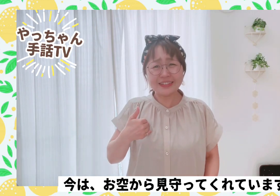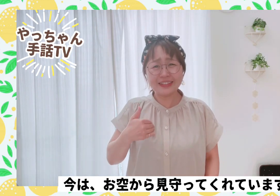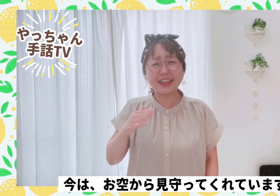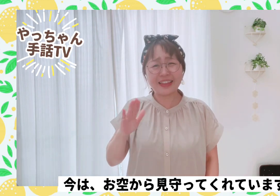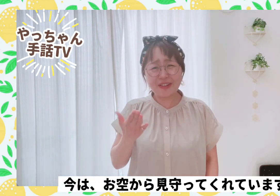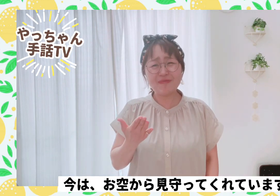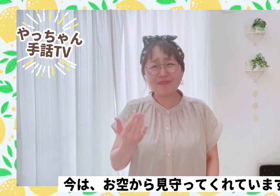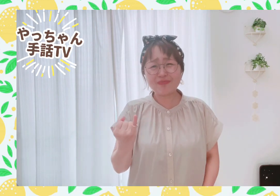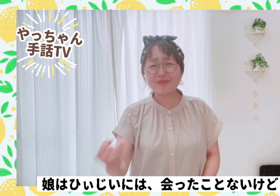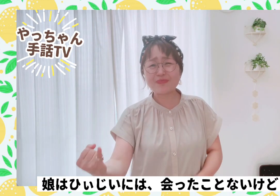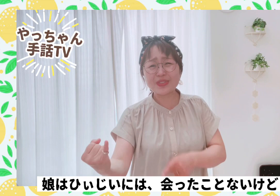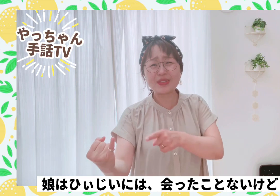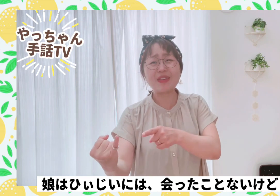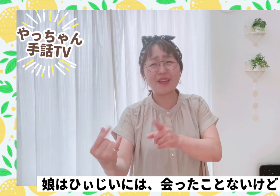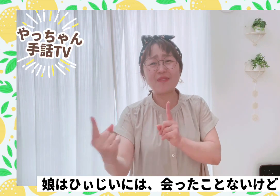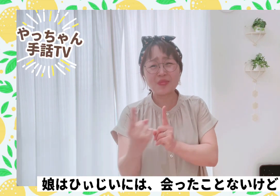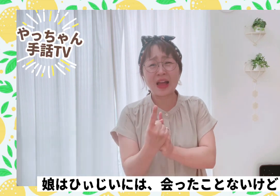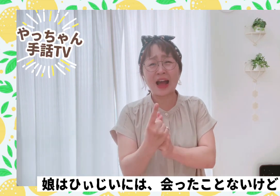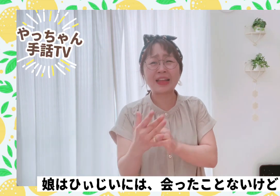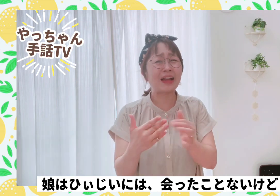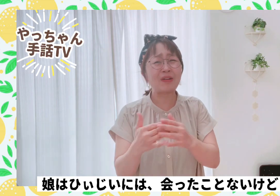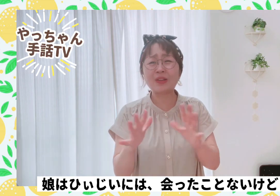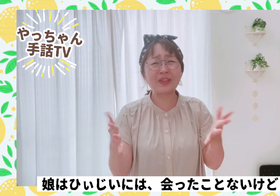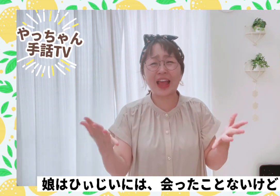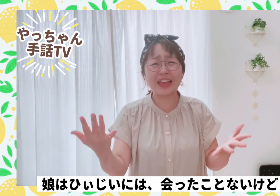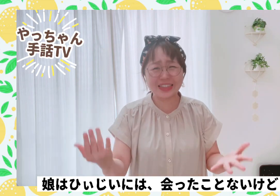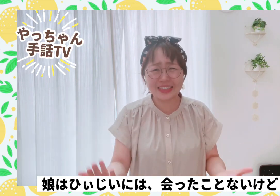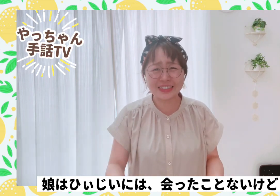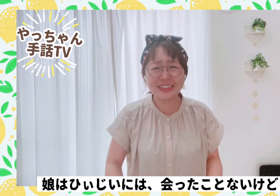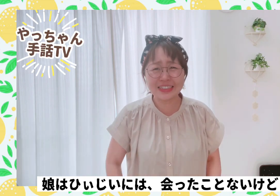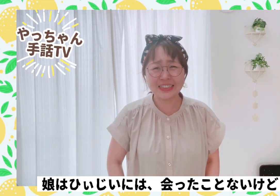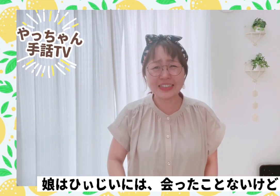てるんですけども、娘は会ったことないけども、